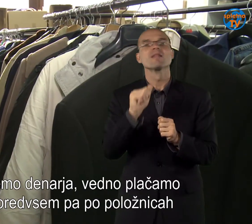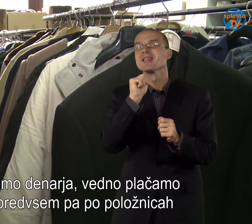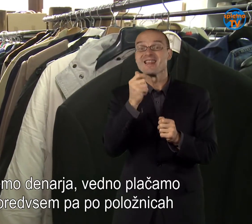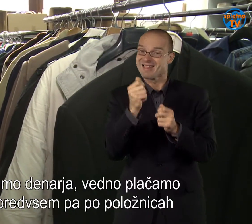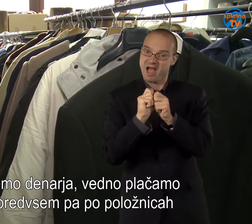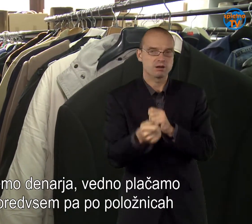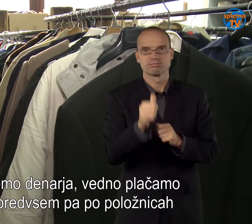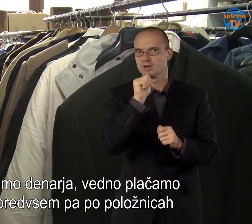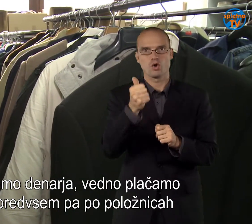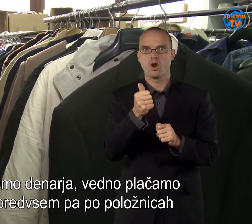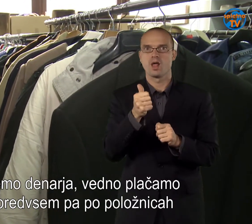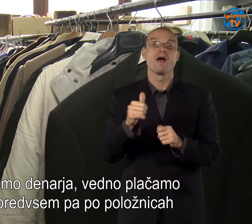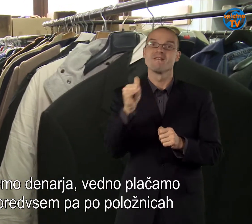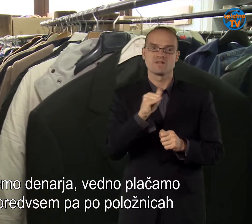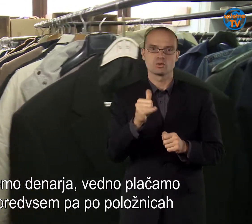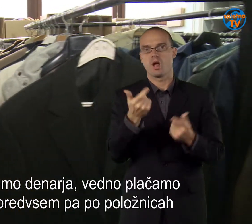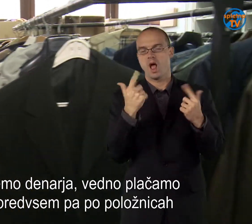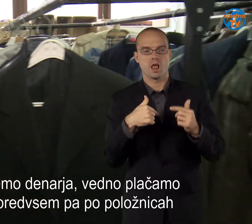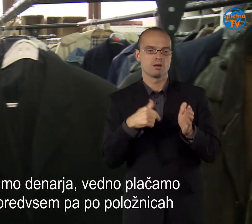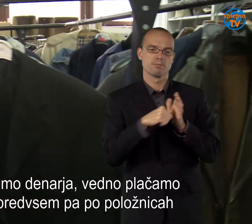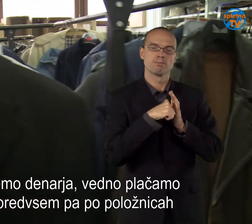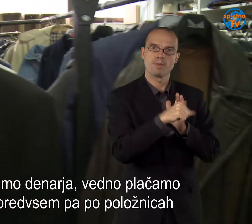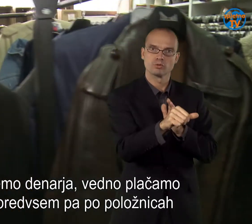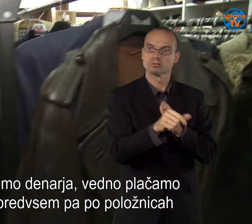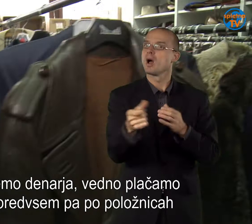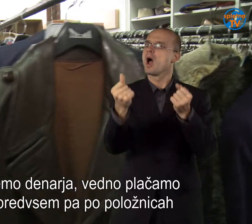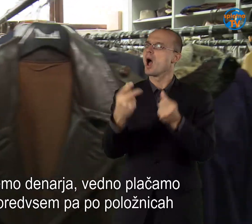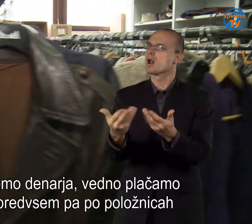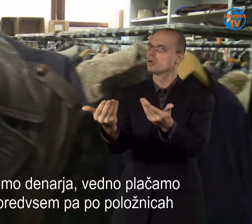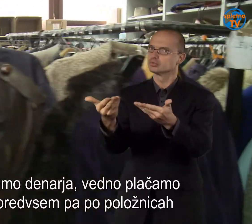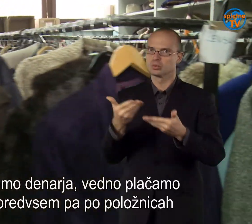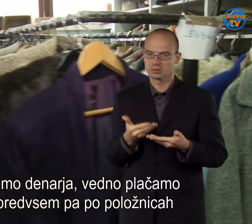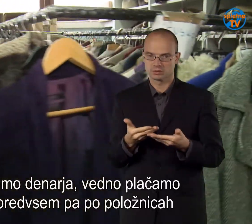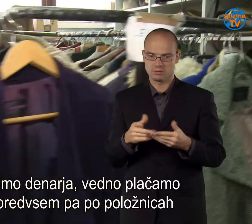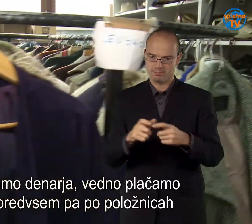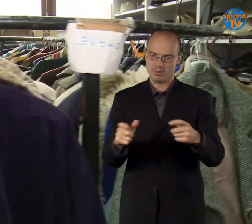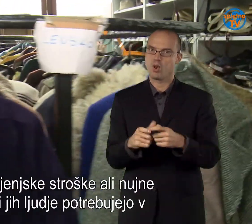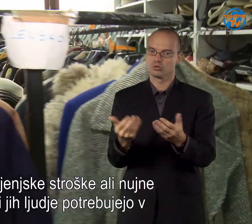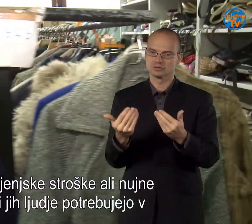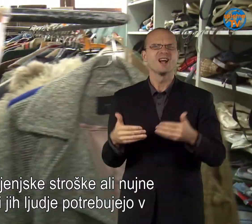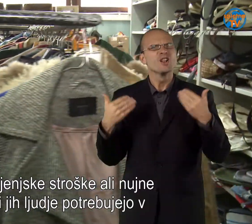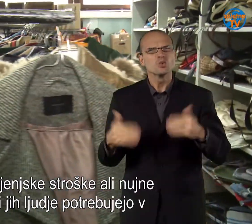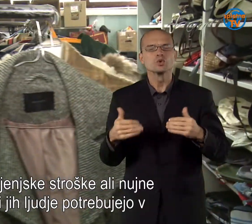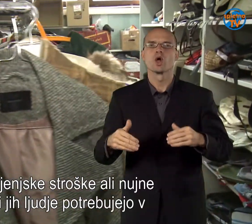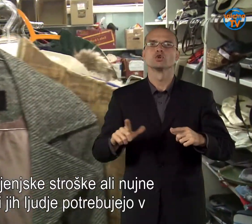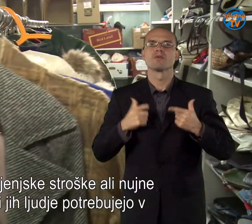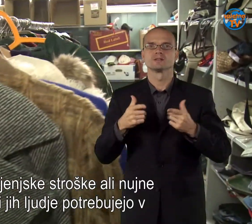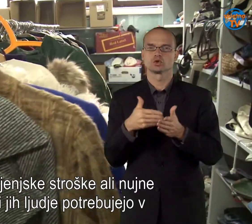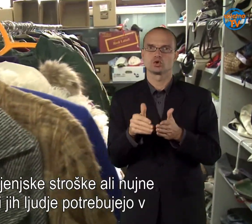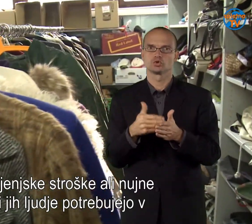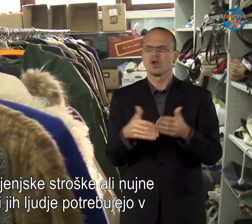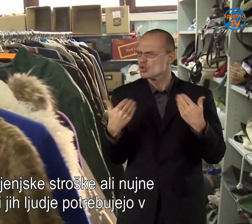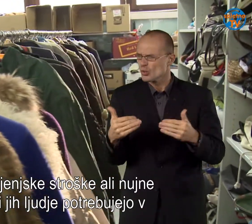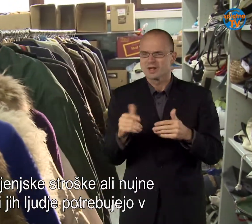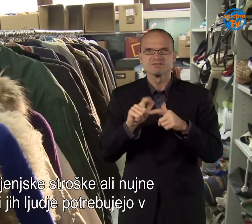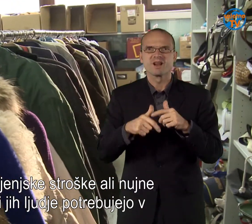dajemo denarja. Mi vedno plačamo po računih, predračunih, predvsem pa po položnicah nujne življenjske stroške ali pa